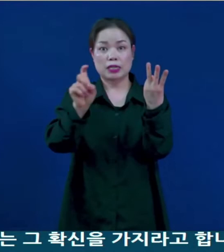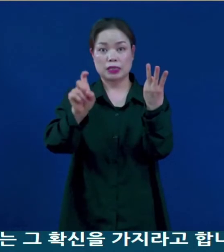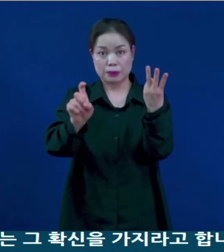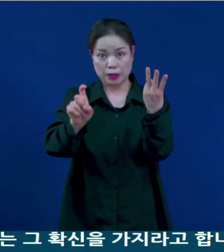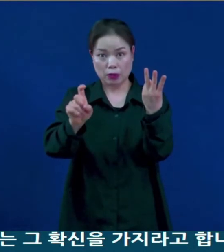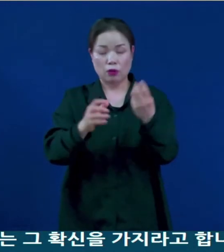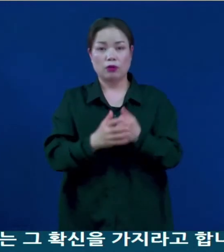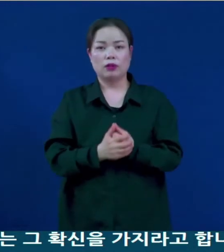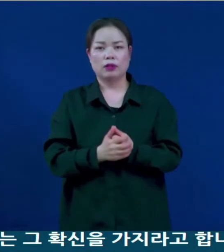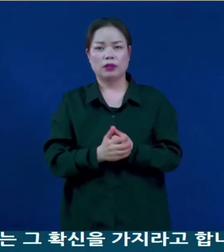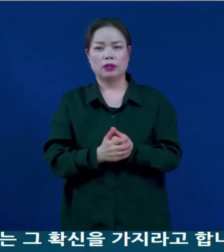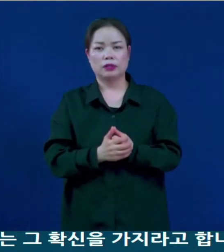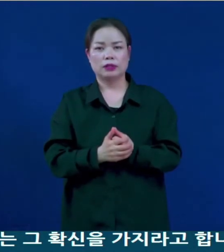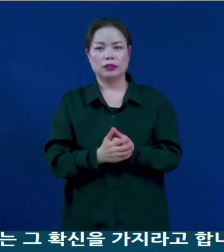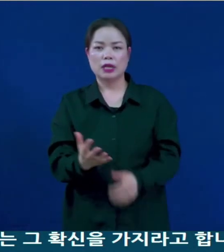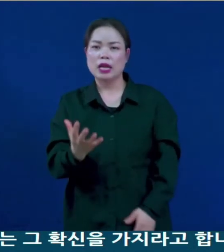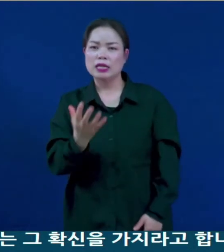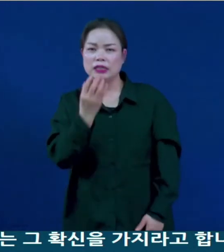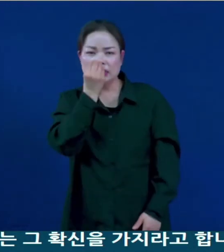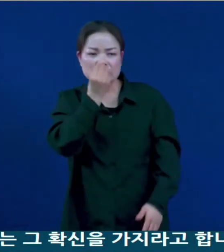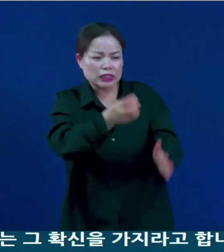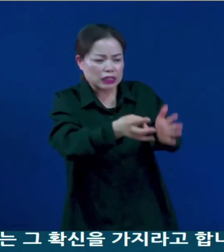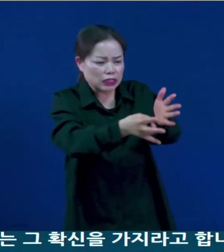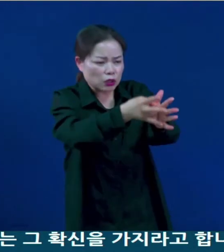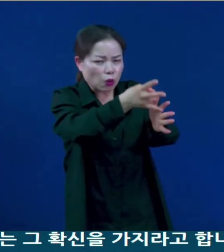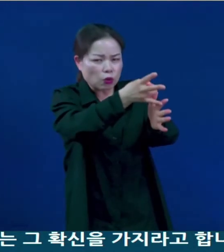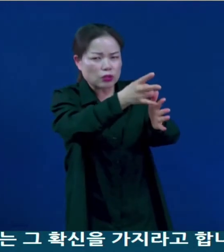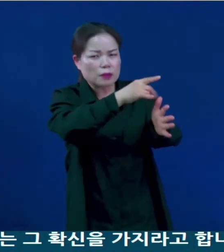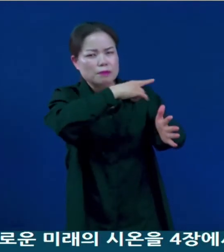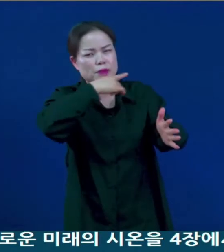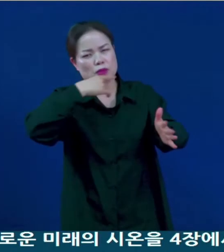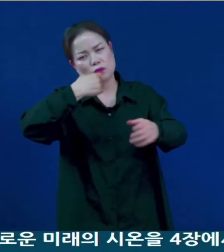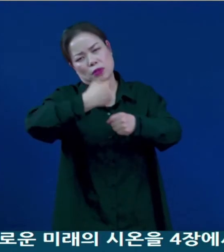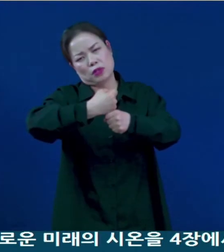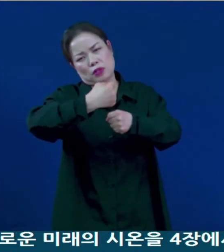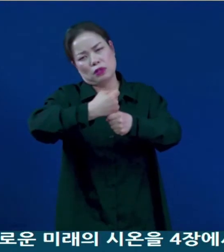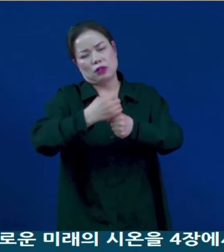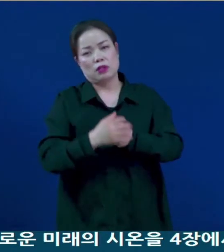보시면 시온은 피로 지어져 있습니다.